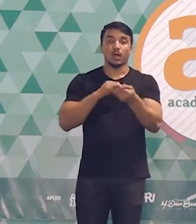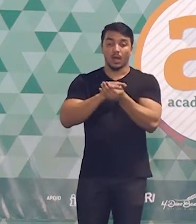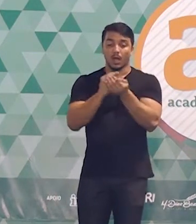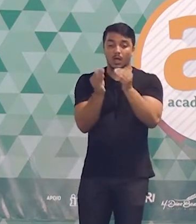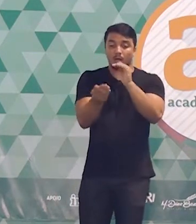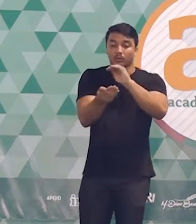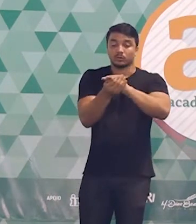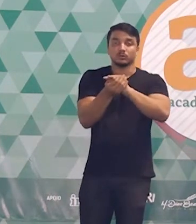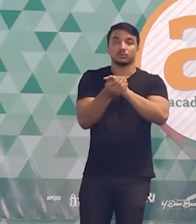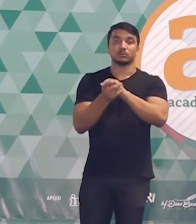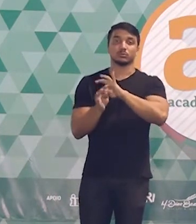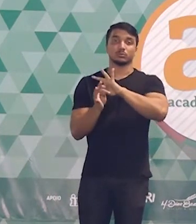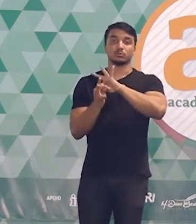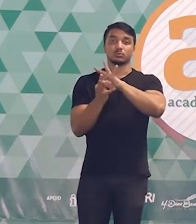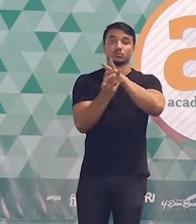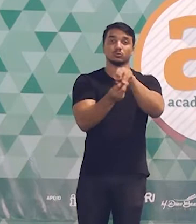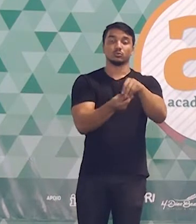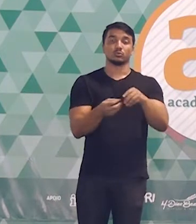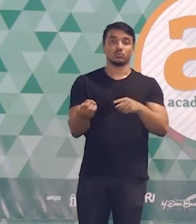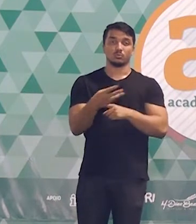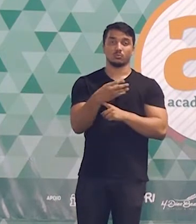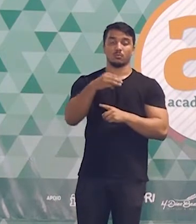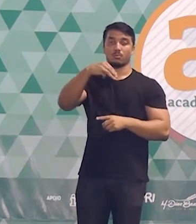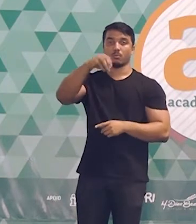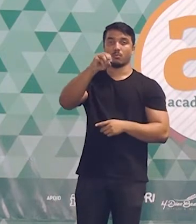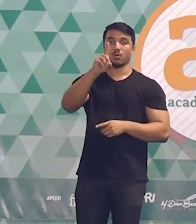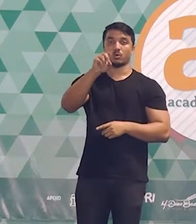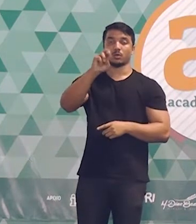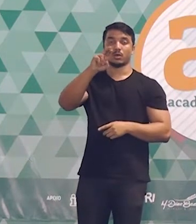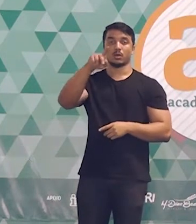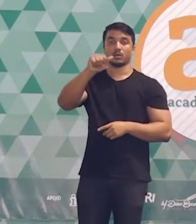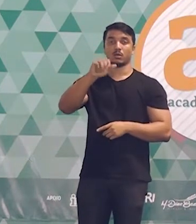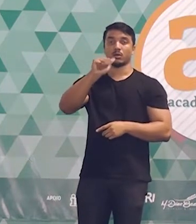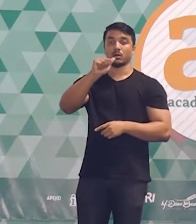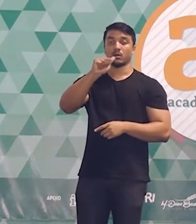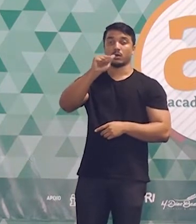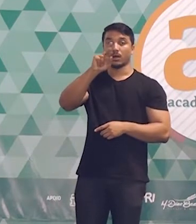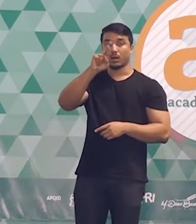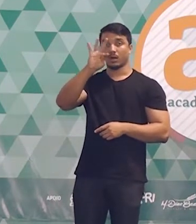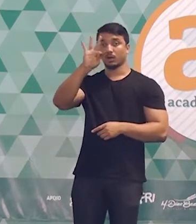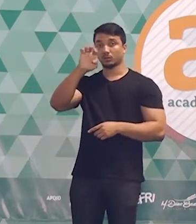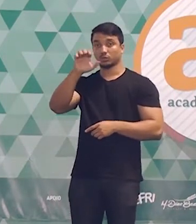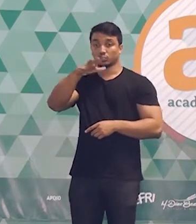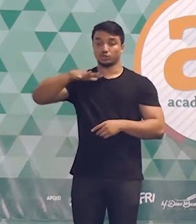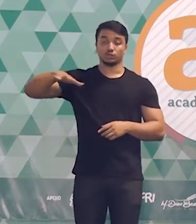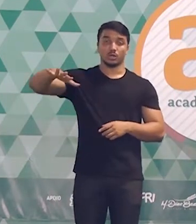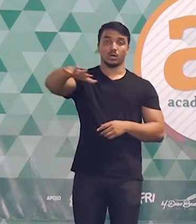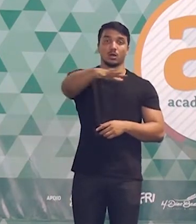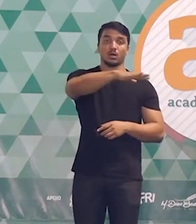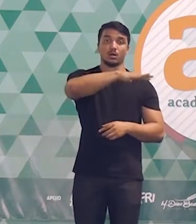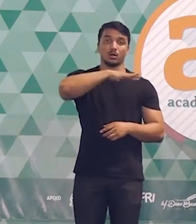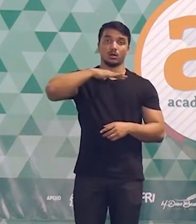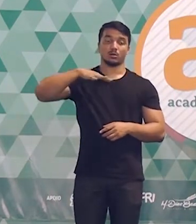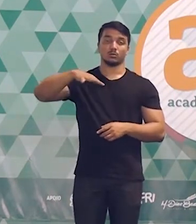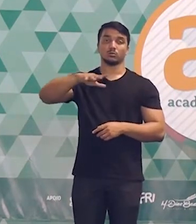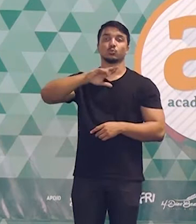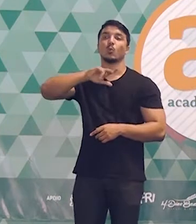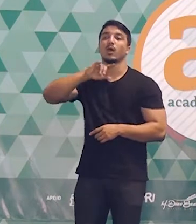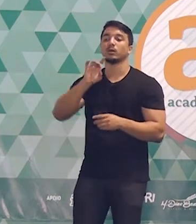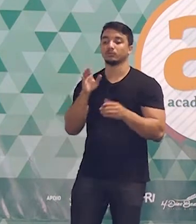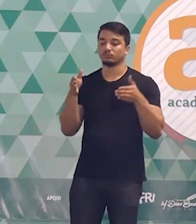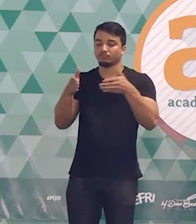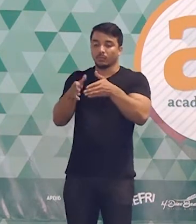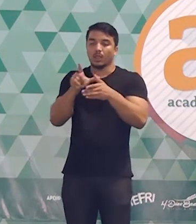de arte moderna. Então é arte, no sentido mais amplo da palavra. Não foi